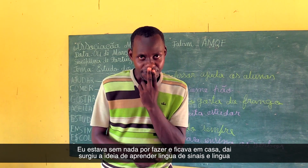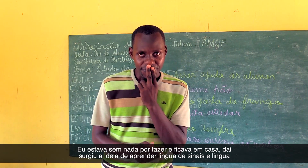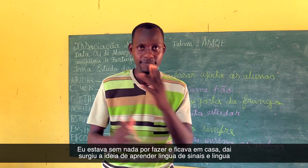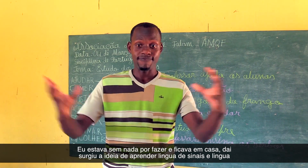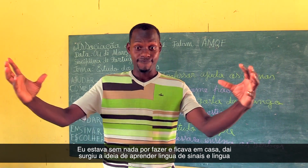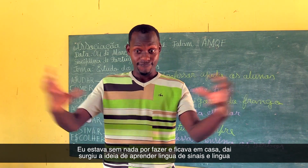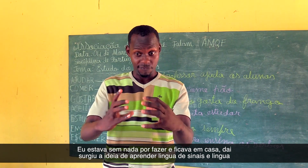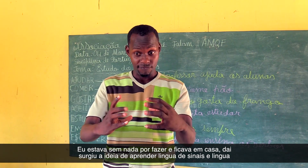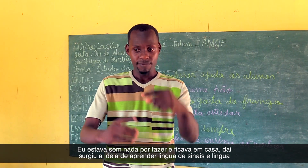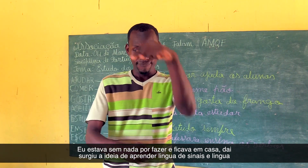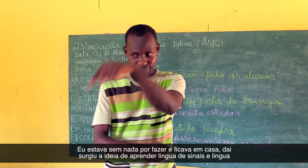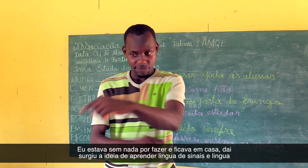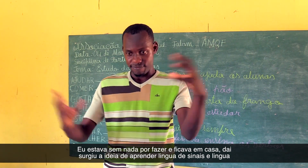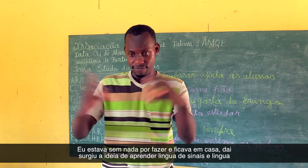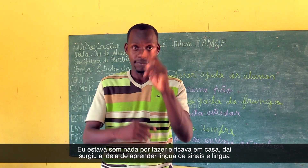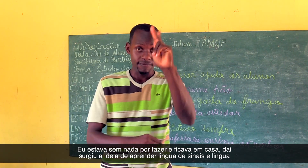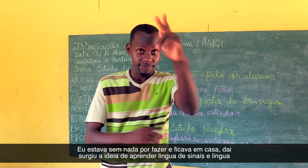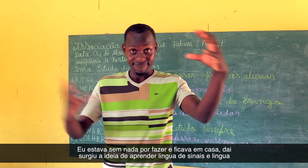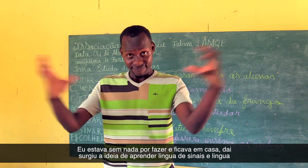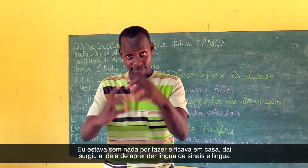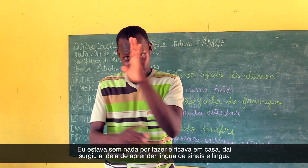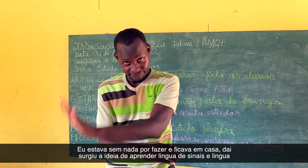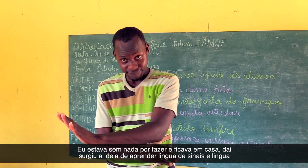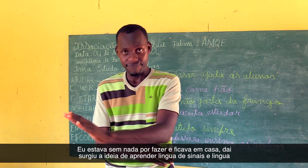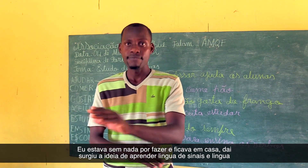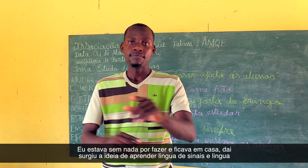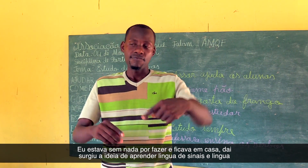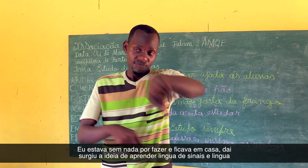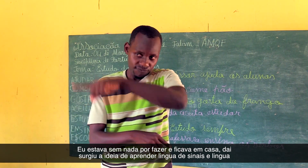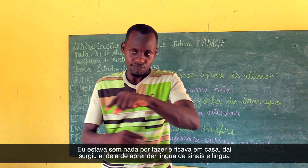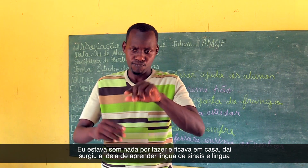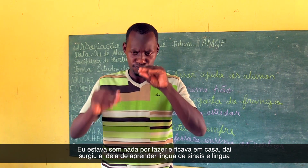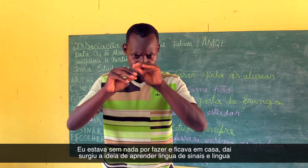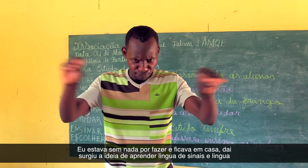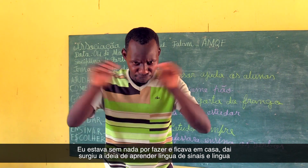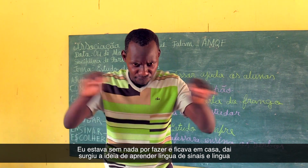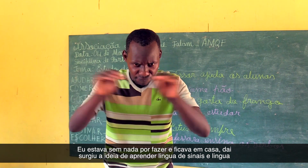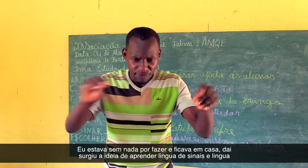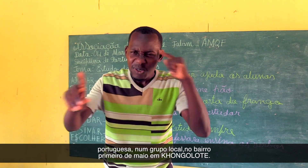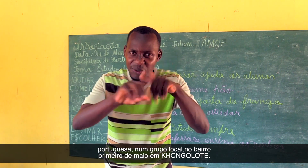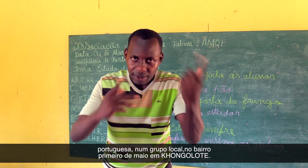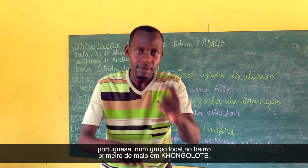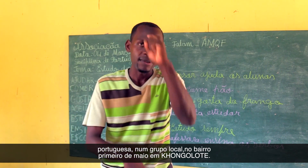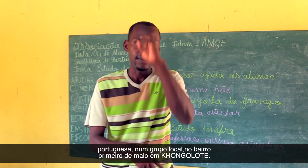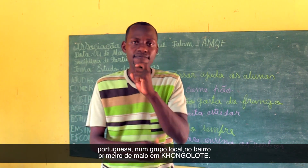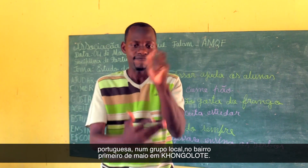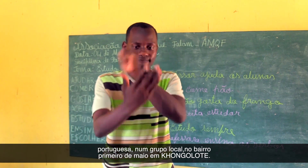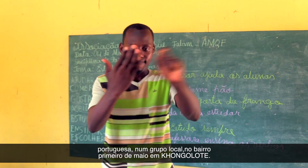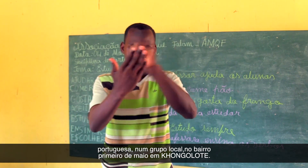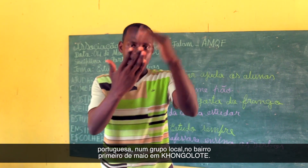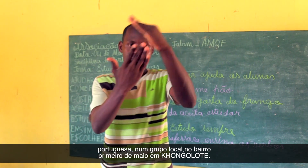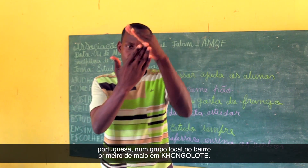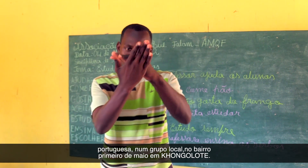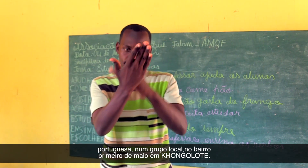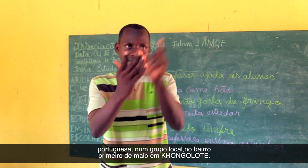Eu estava sem nada por fazer e ficava em casa. Daí surgiu a ideia de aprender língua de sinais e língua portuguesa,